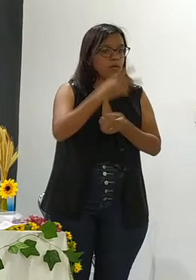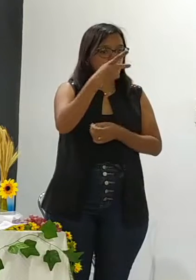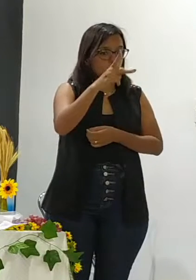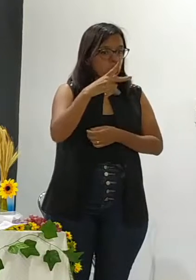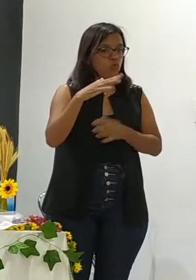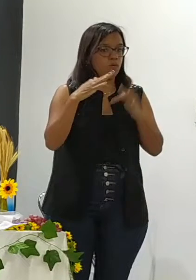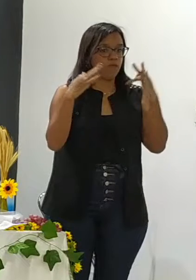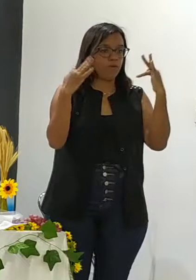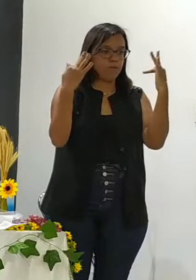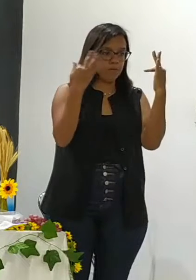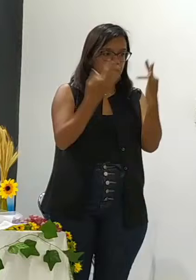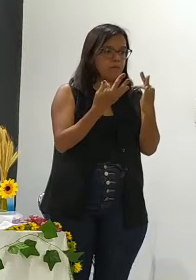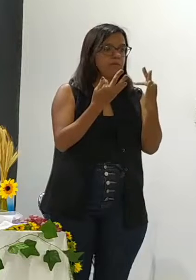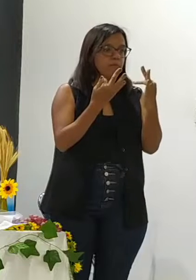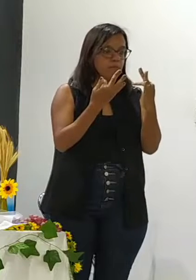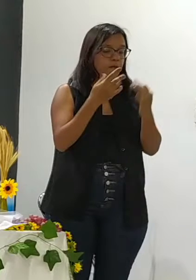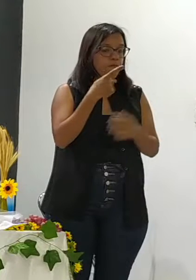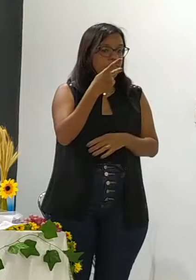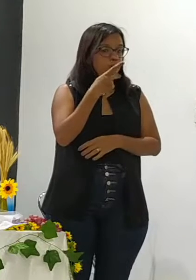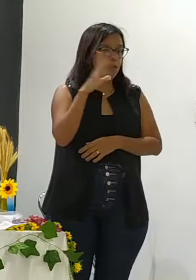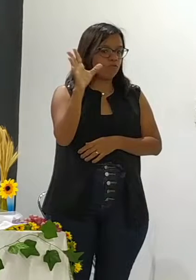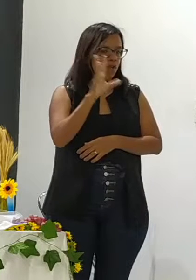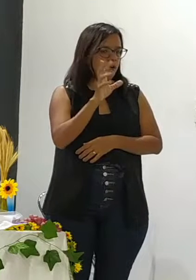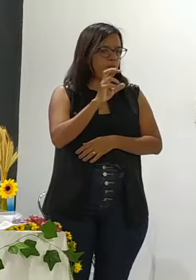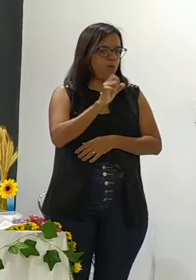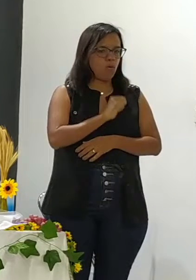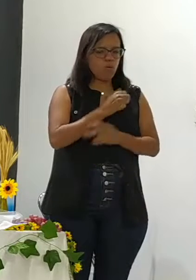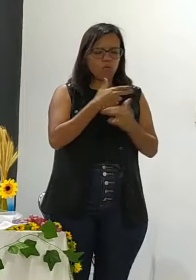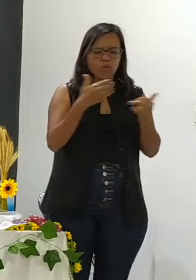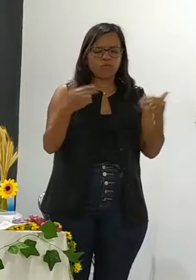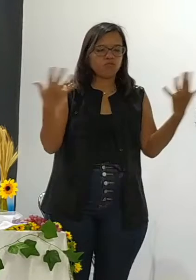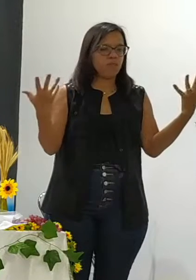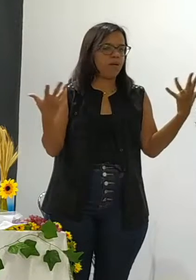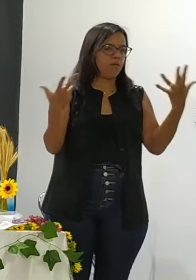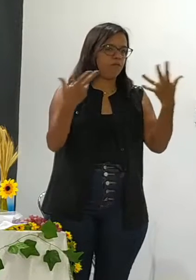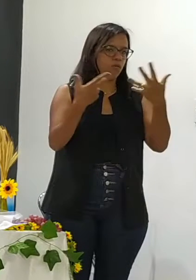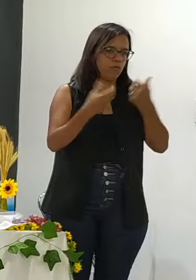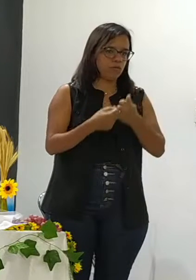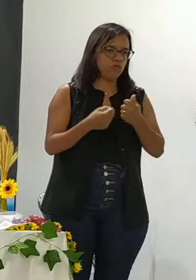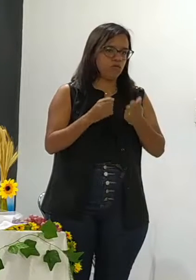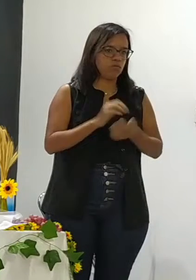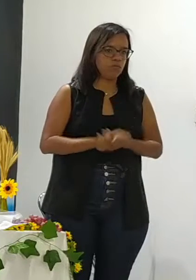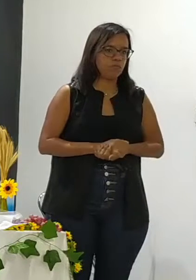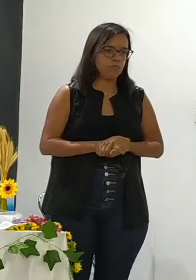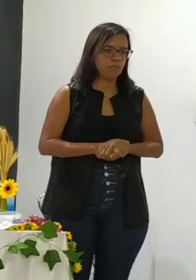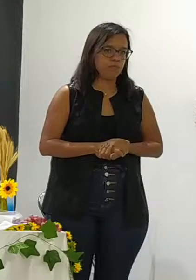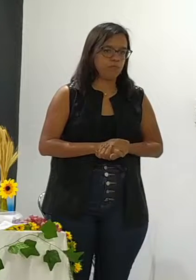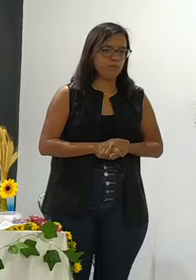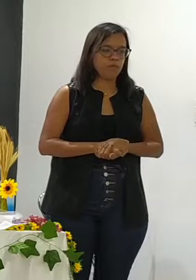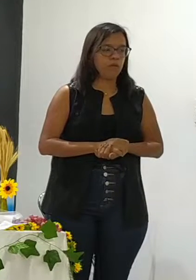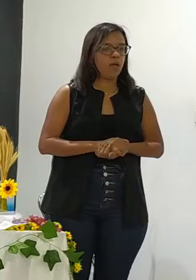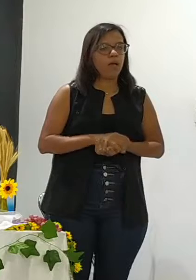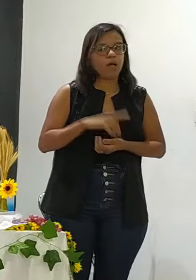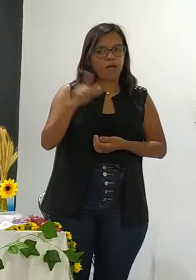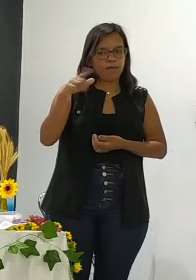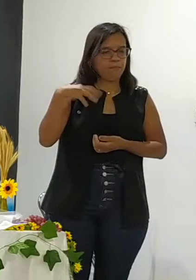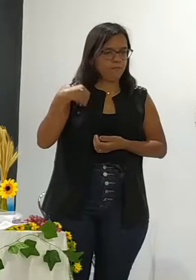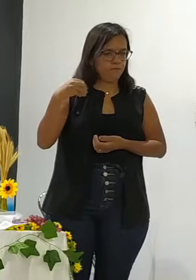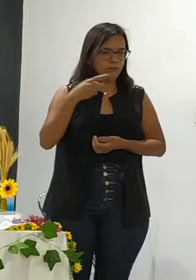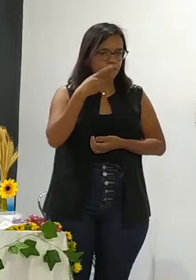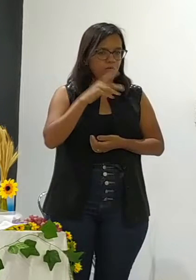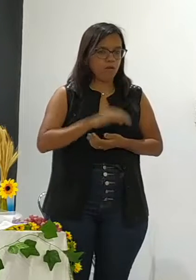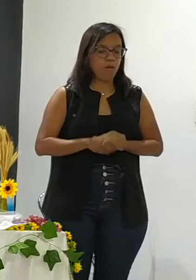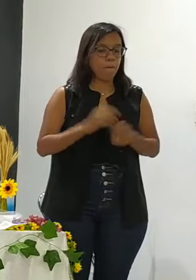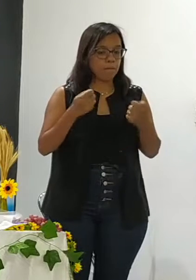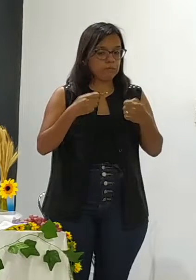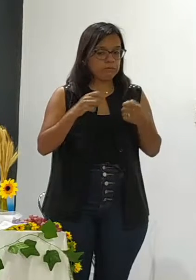família, né? Fala de amor, fala de coisas tremendas. Aí a Letícia falou comigo assim: eu preciso que você